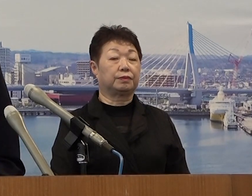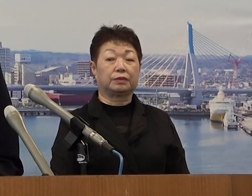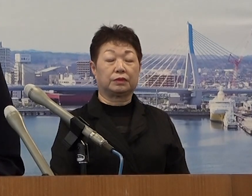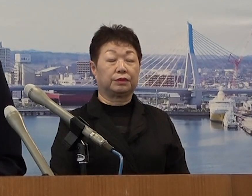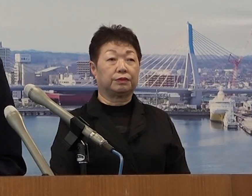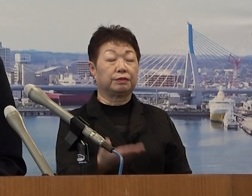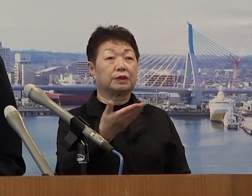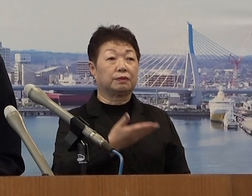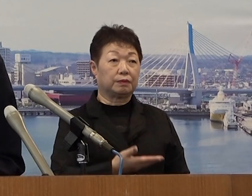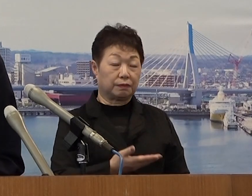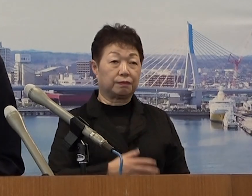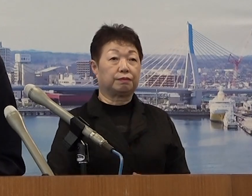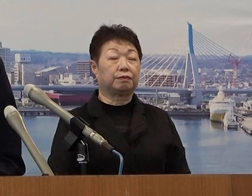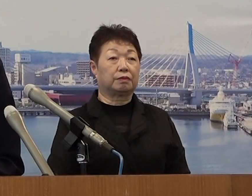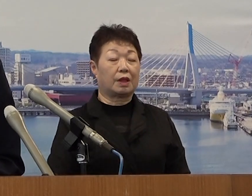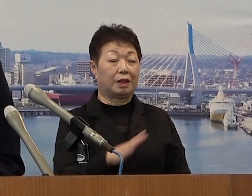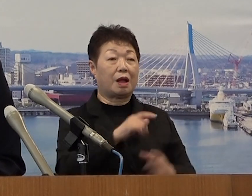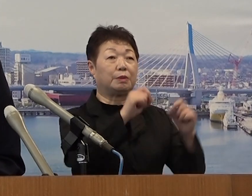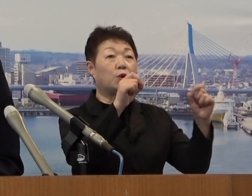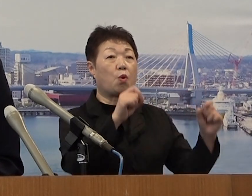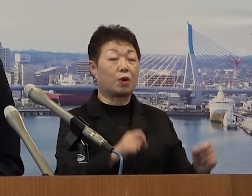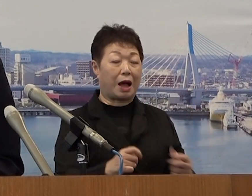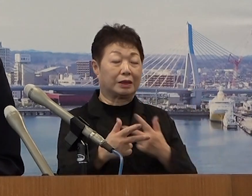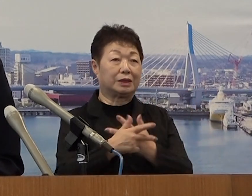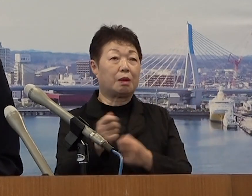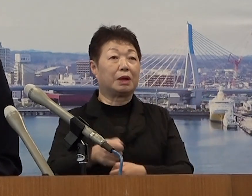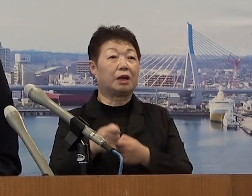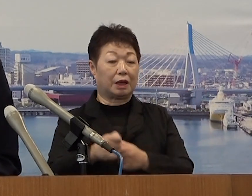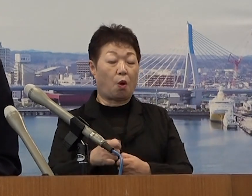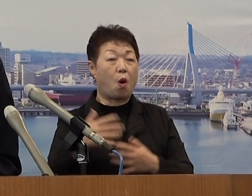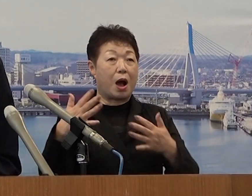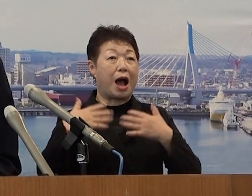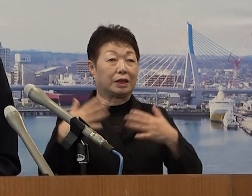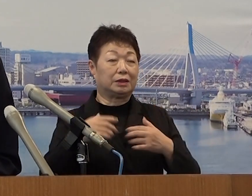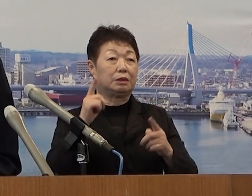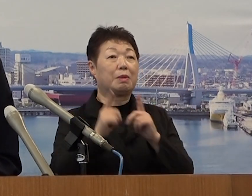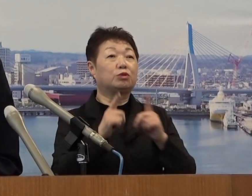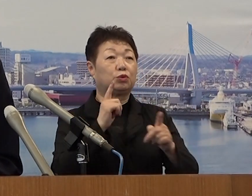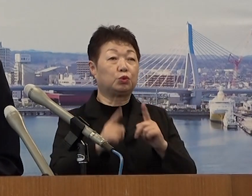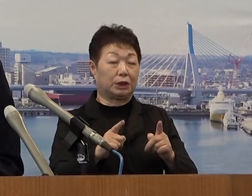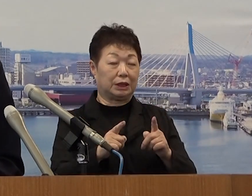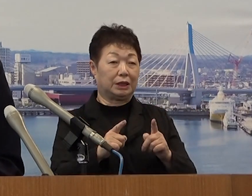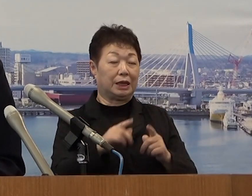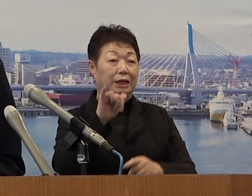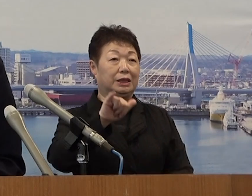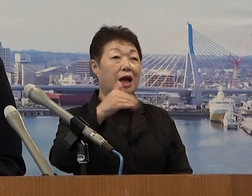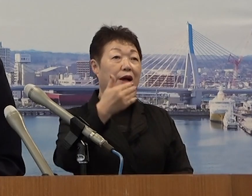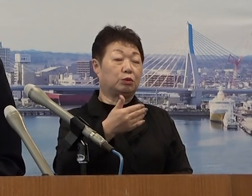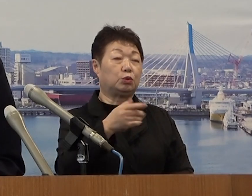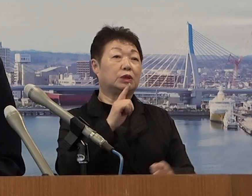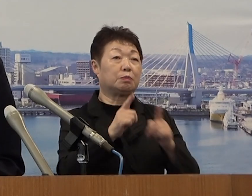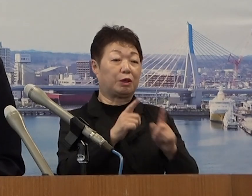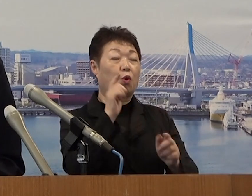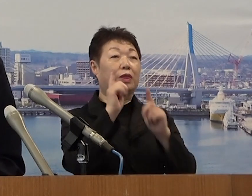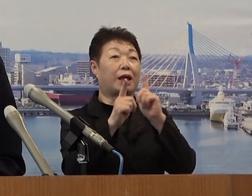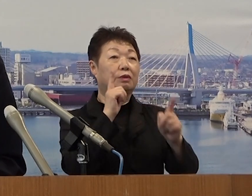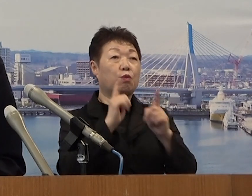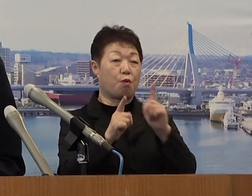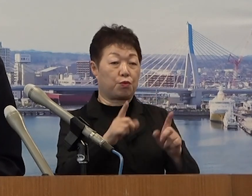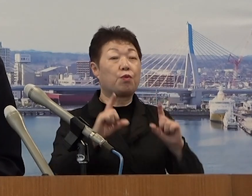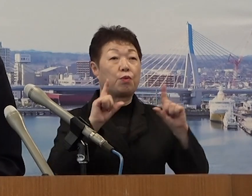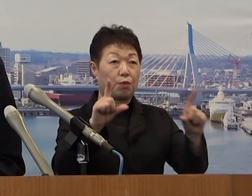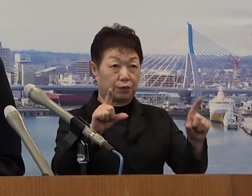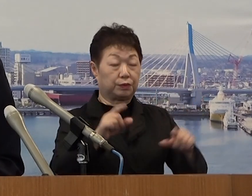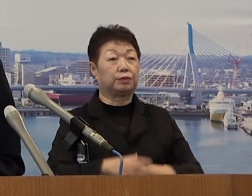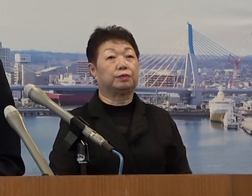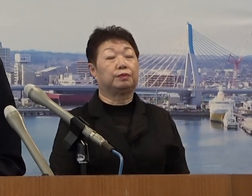はい、次に浪岡北畑秋祭り火起こし屋久島太鼓特別公演についてご報告を申